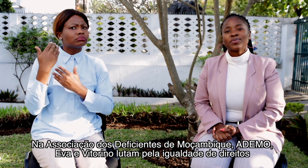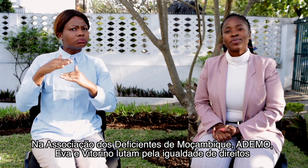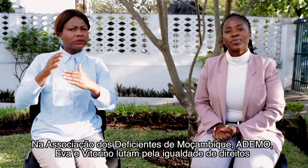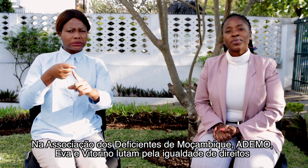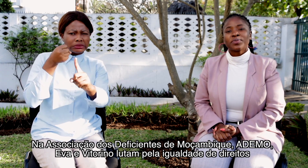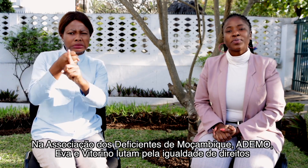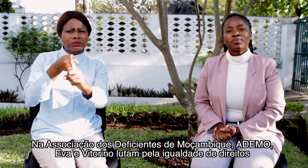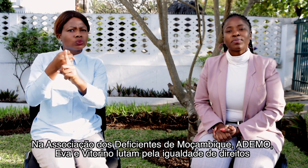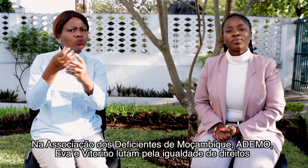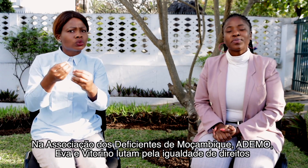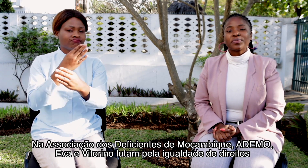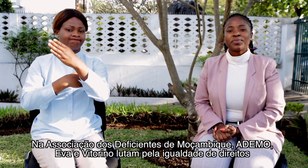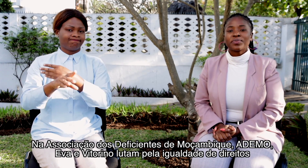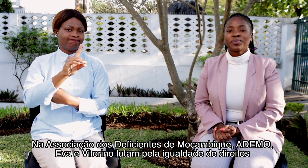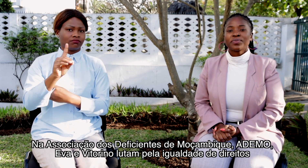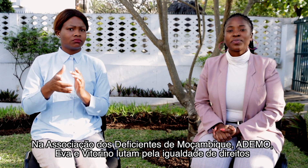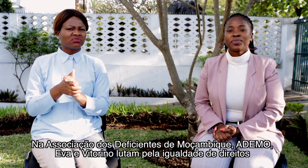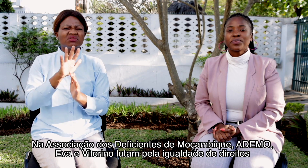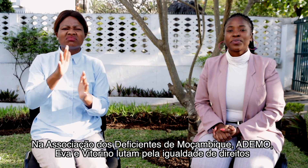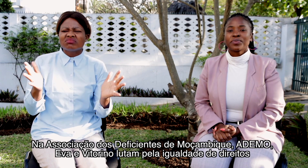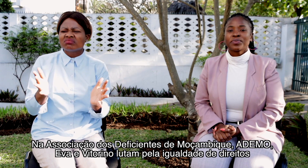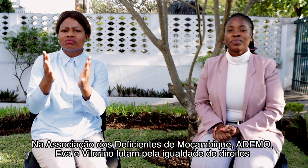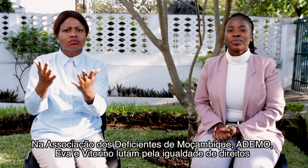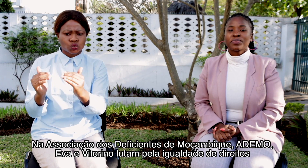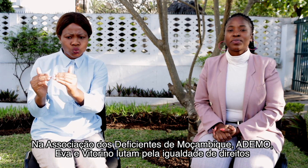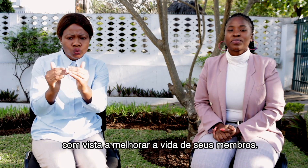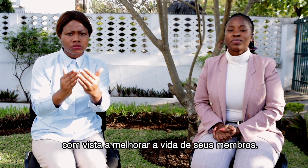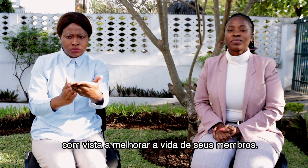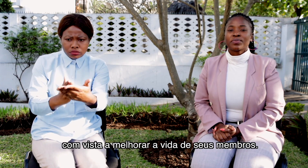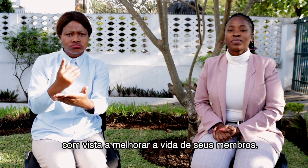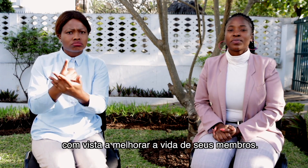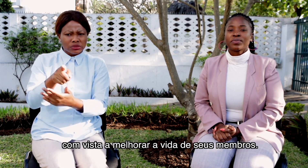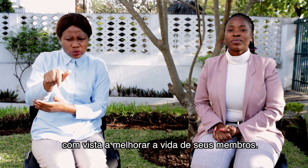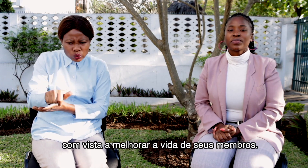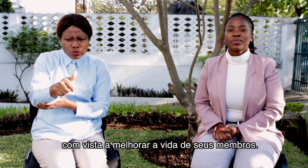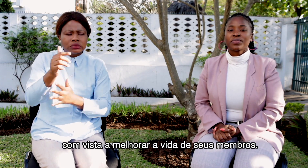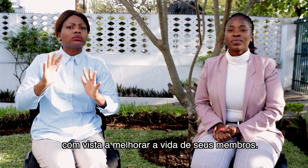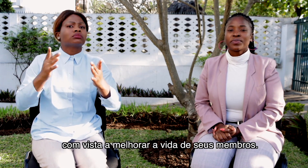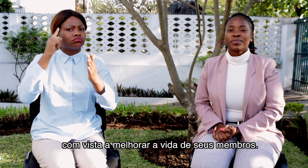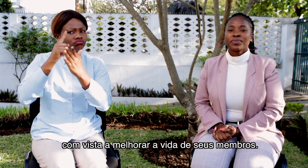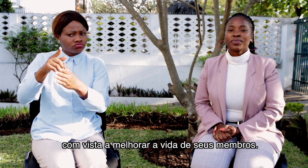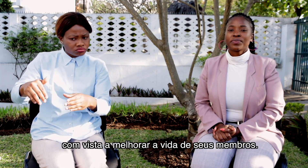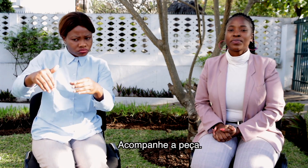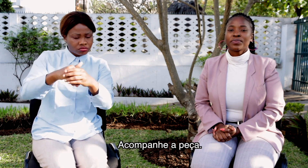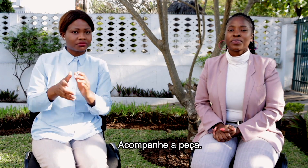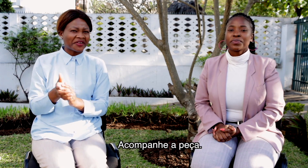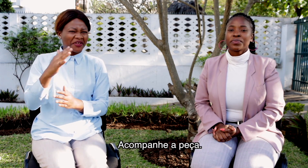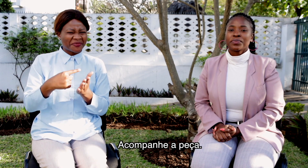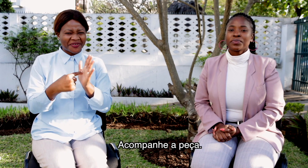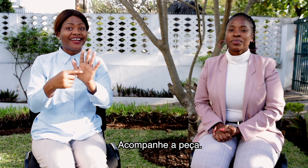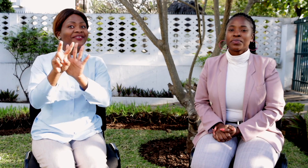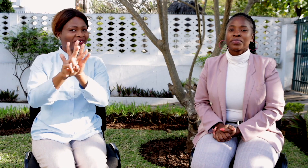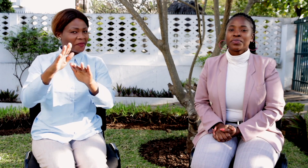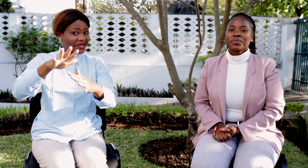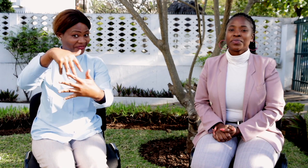Deficientes de Moçambique, ADEMO, Eva e Vitorino lutam pela igualdade de direitos, com vista a melhorar a vida de seus membros. Acompanhe a